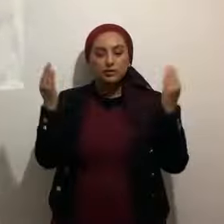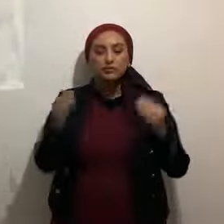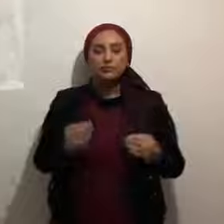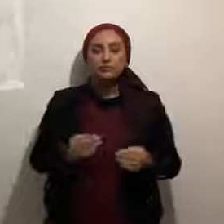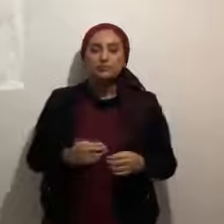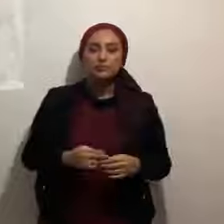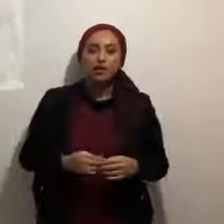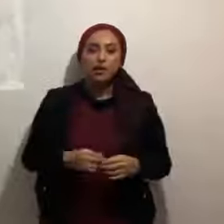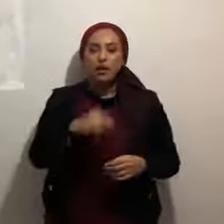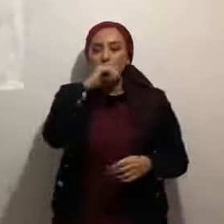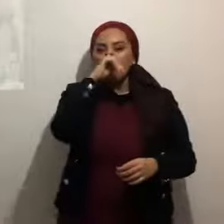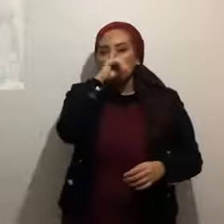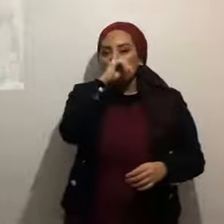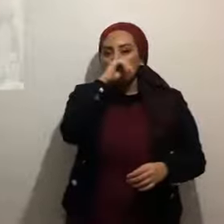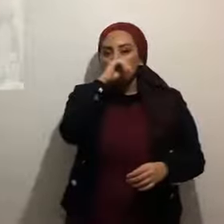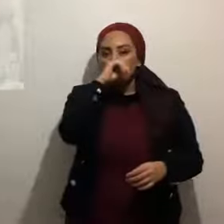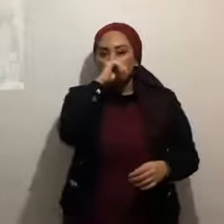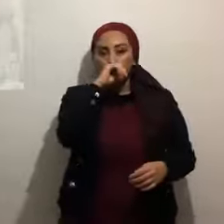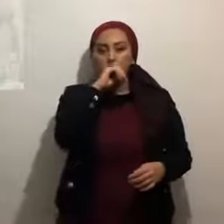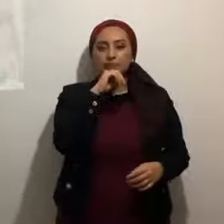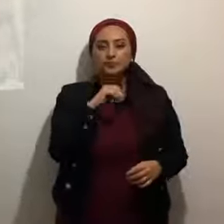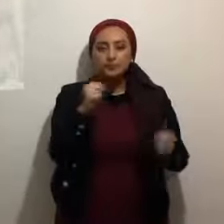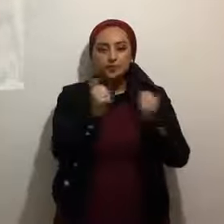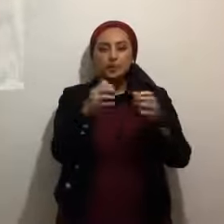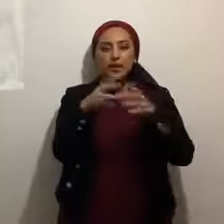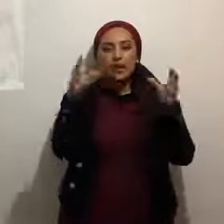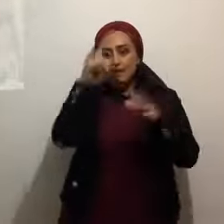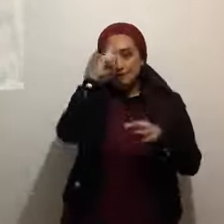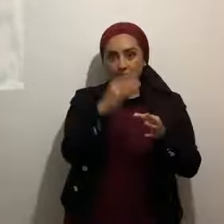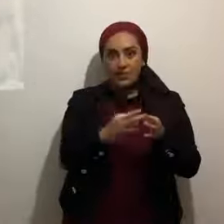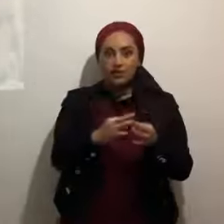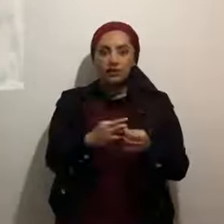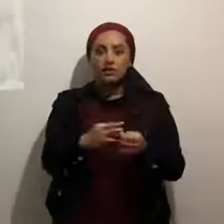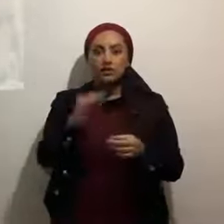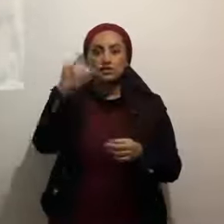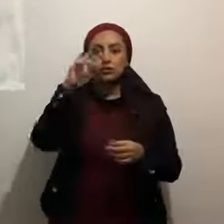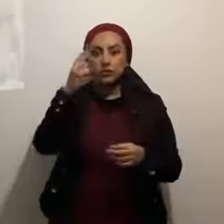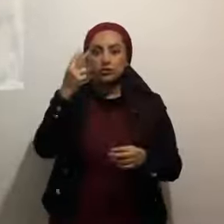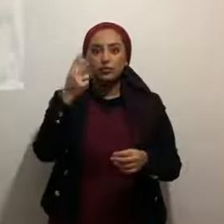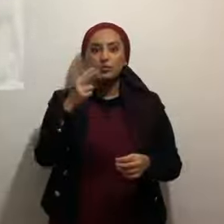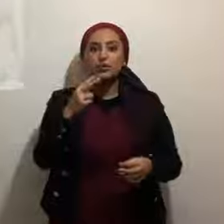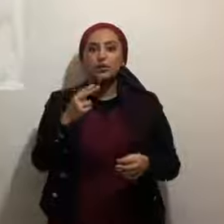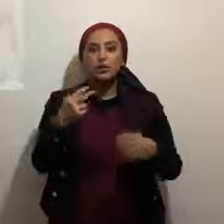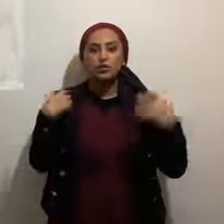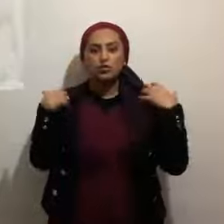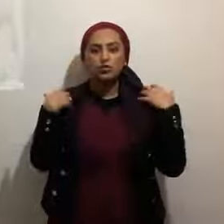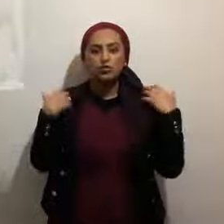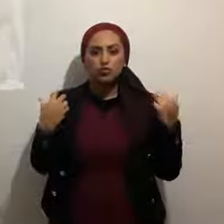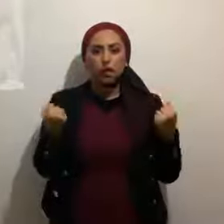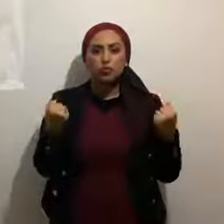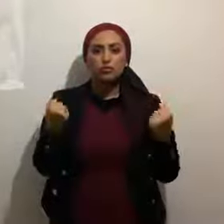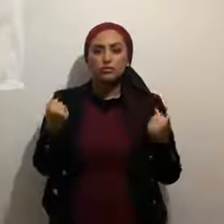descubierto su padre, Abraham. Entonces, con mucha fe. Dos, siendo fuerte,